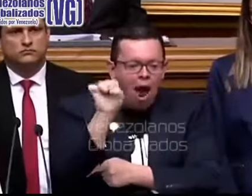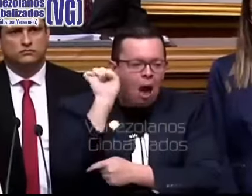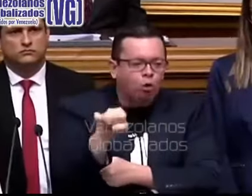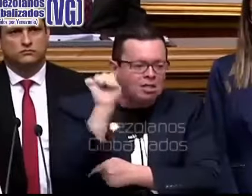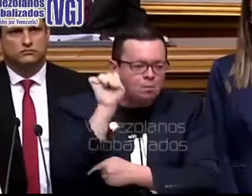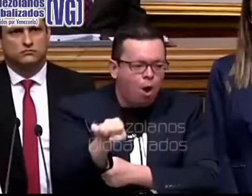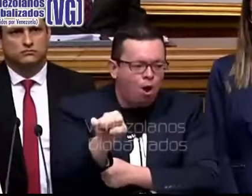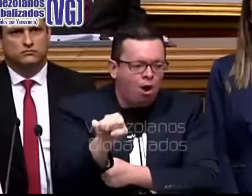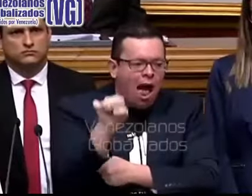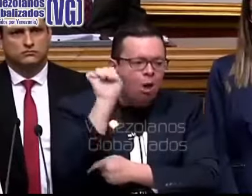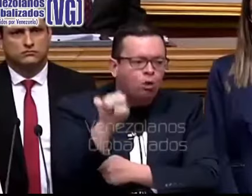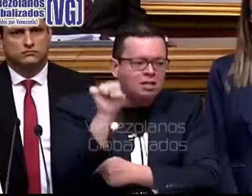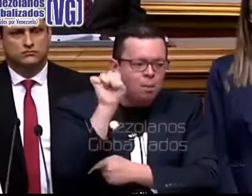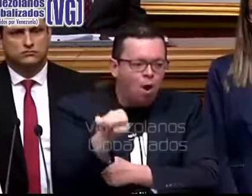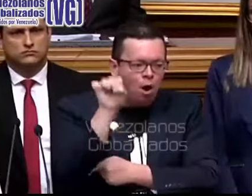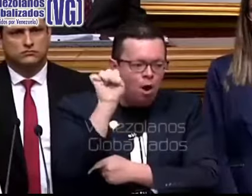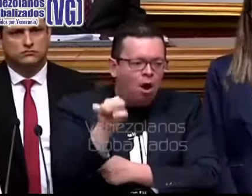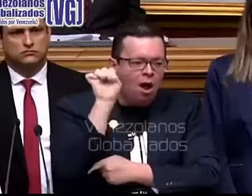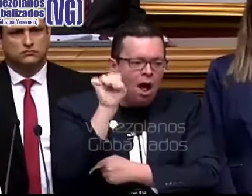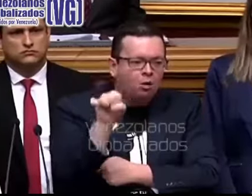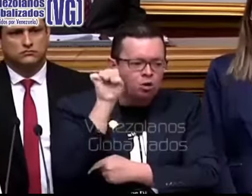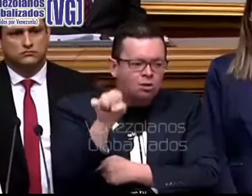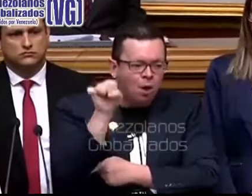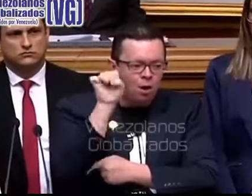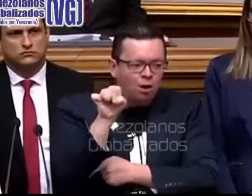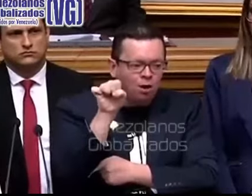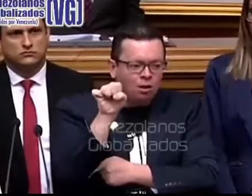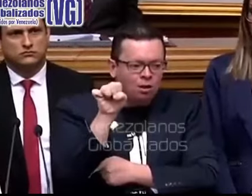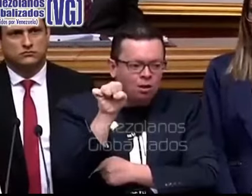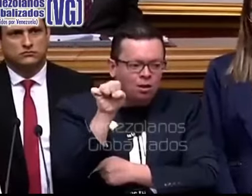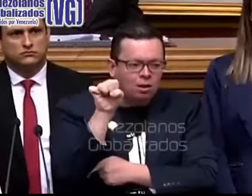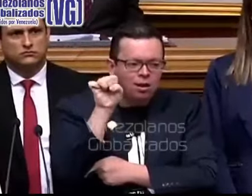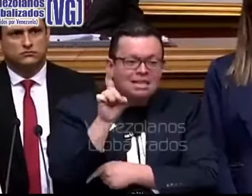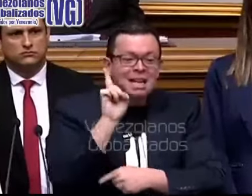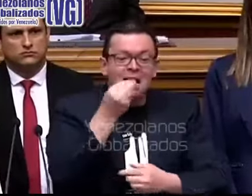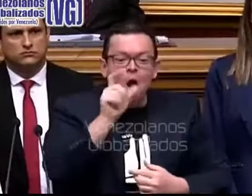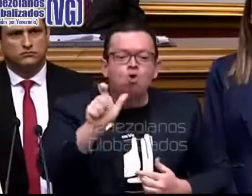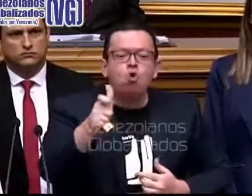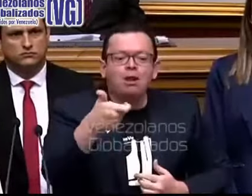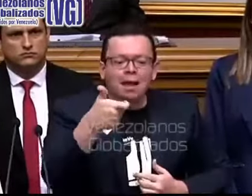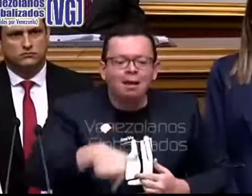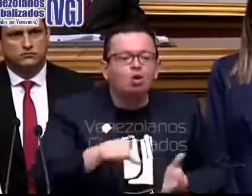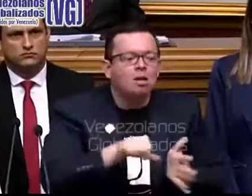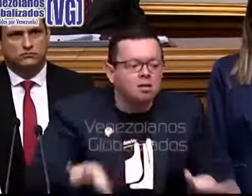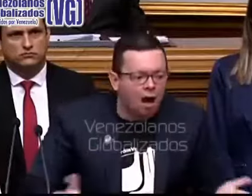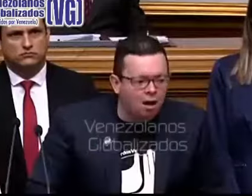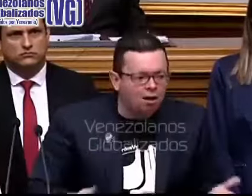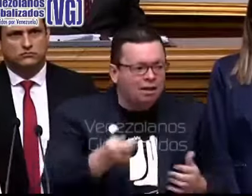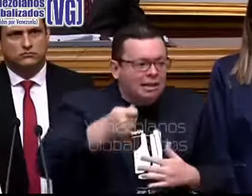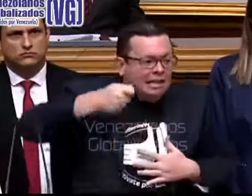personas quienes no tenían una discapacidad capaz y están siendo o están adquiriendo una nueva discapacidad precisamente por